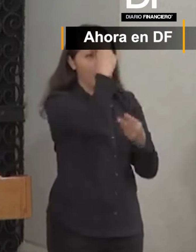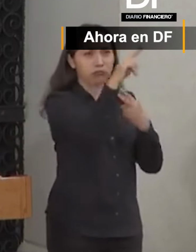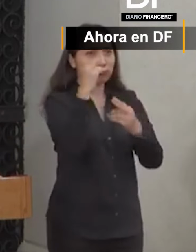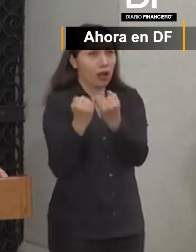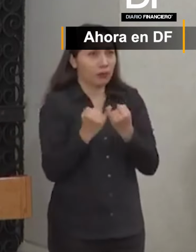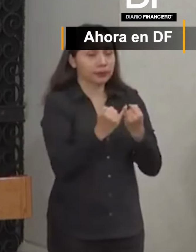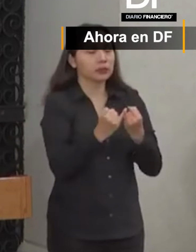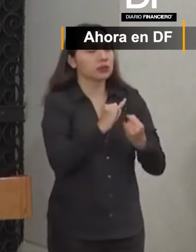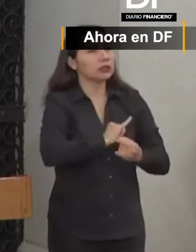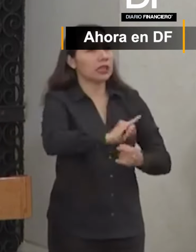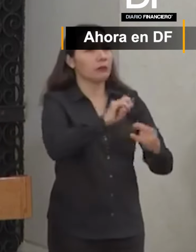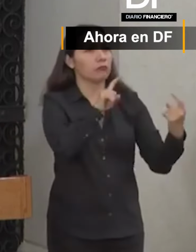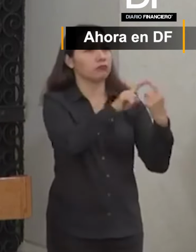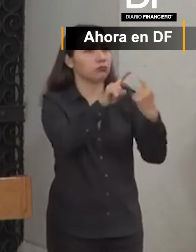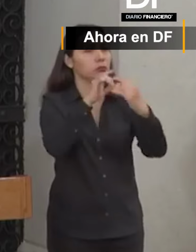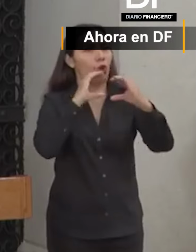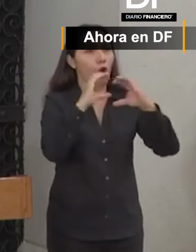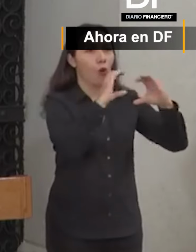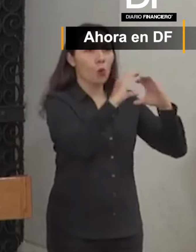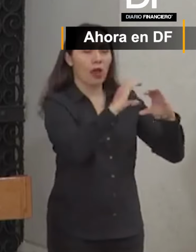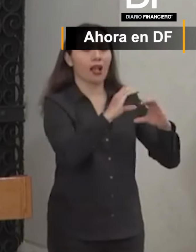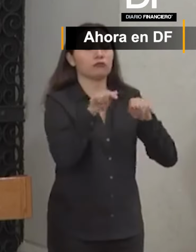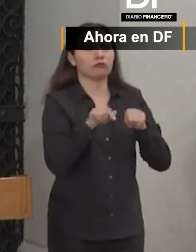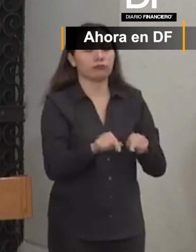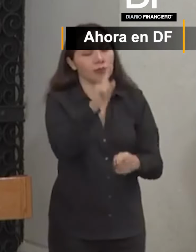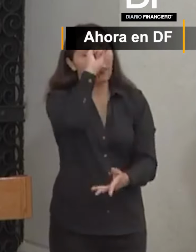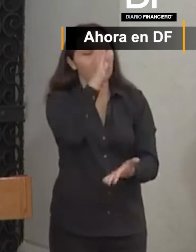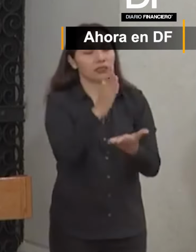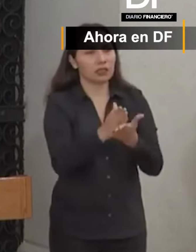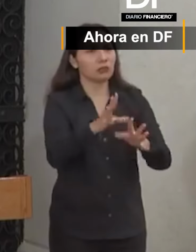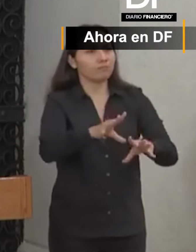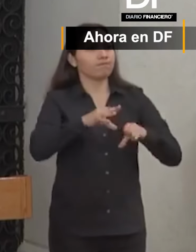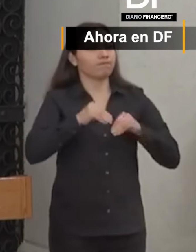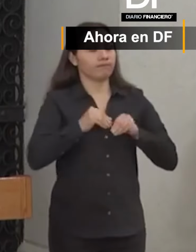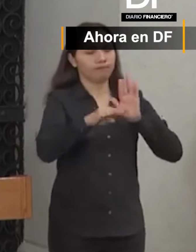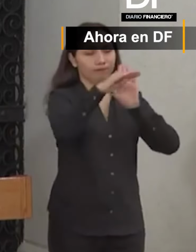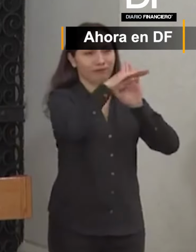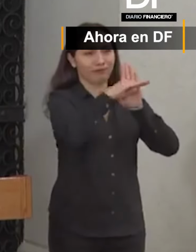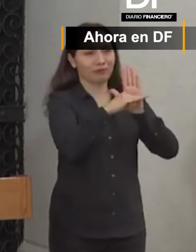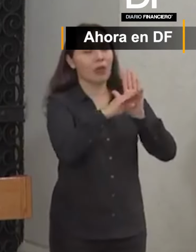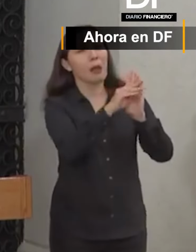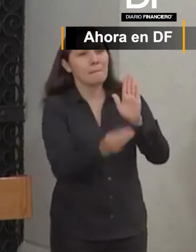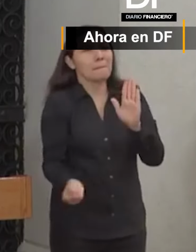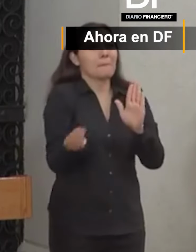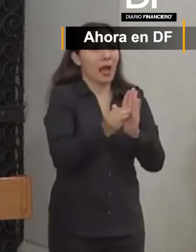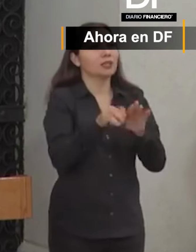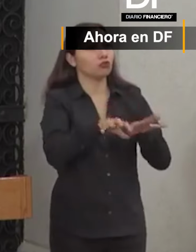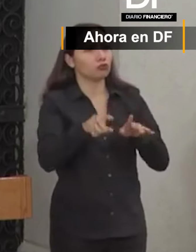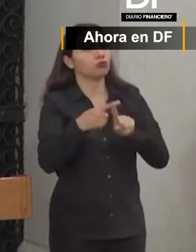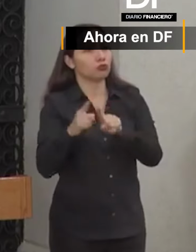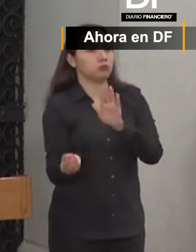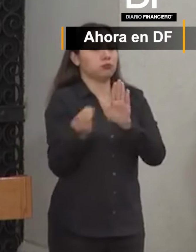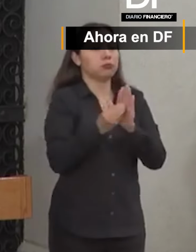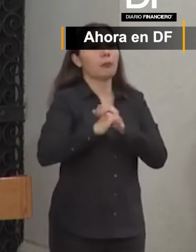cuales estamos en permanente comunicación, hemos decidido adoptar medidas adicionales para